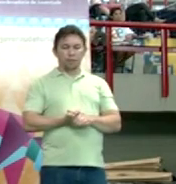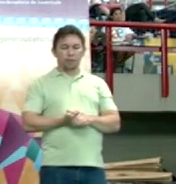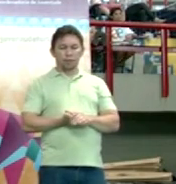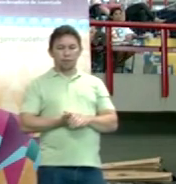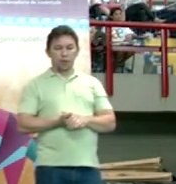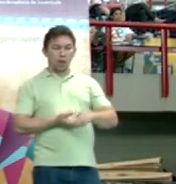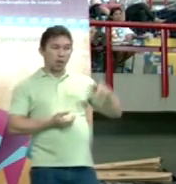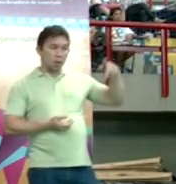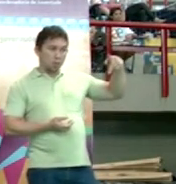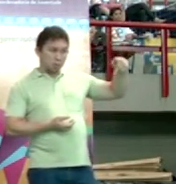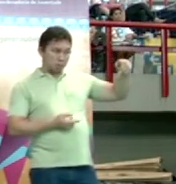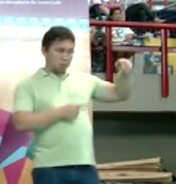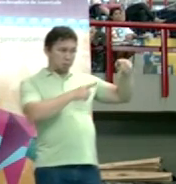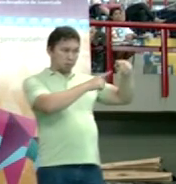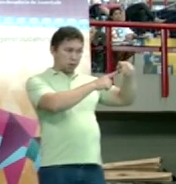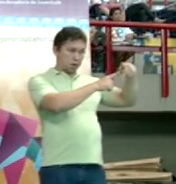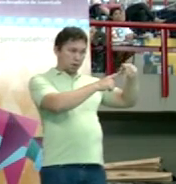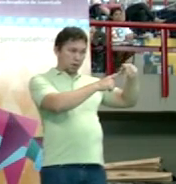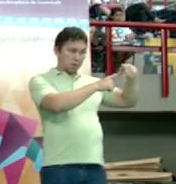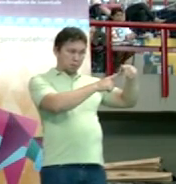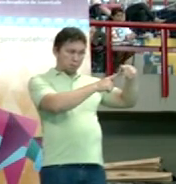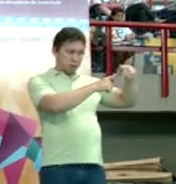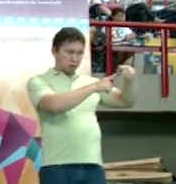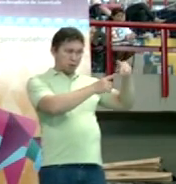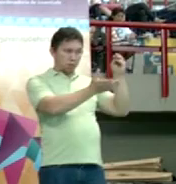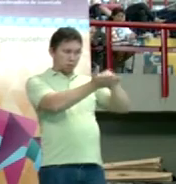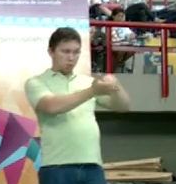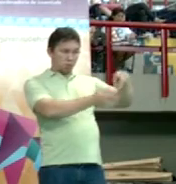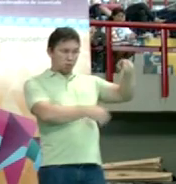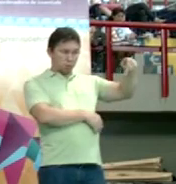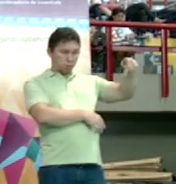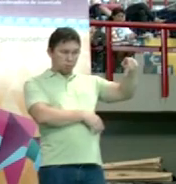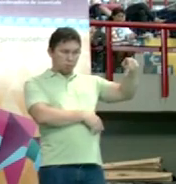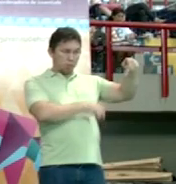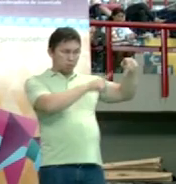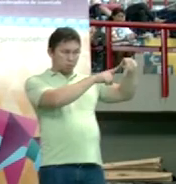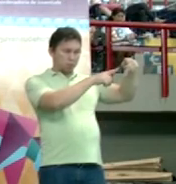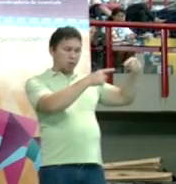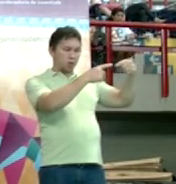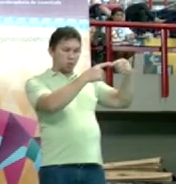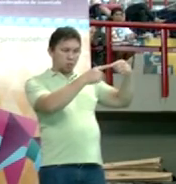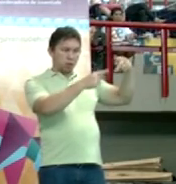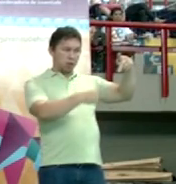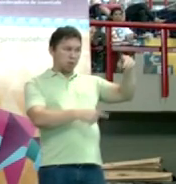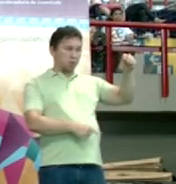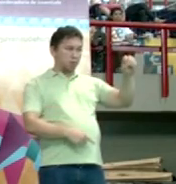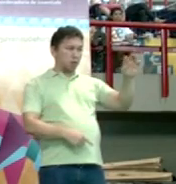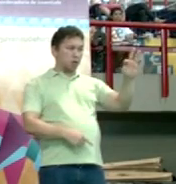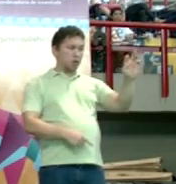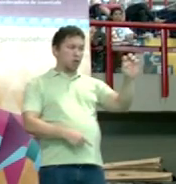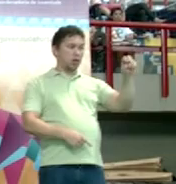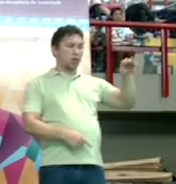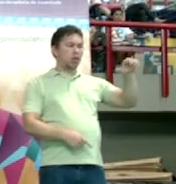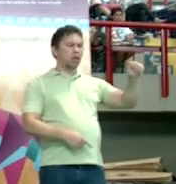P é potência. Já escreveram ou não? Escreveram ou não que o P é potência? O que é o